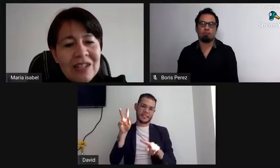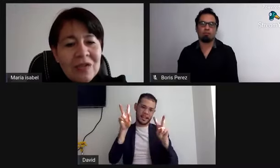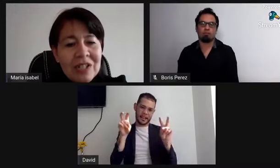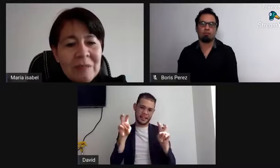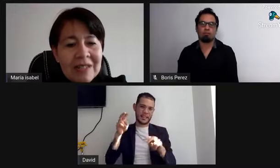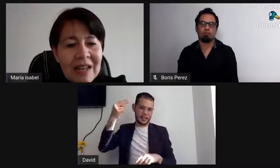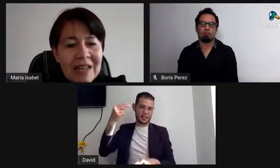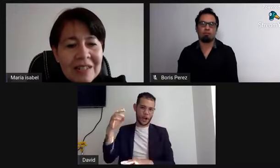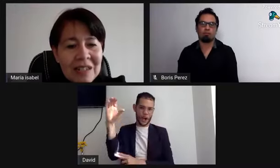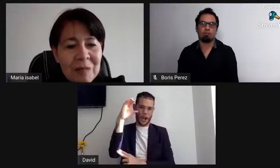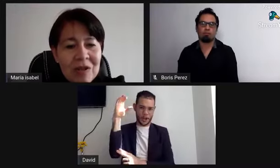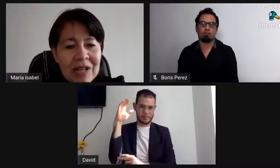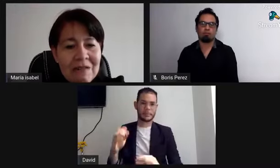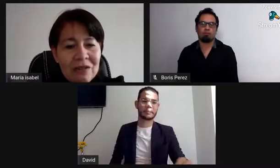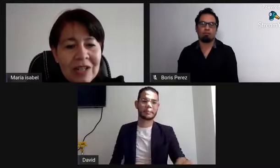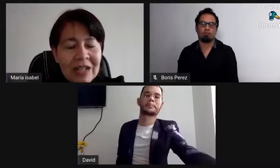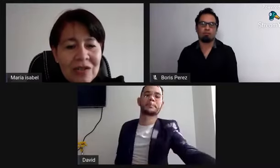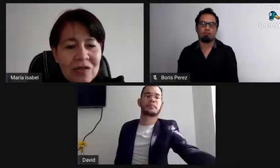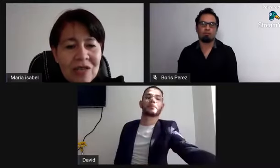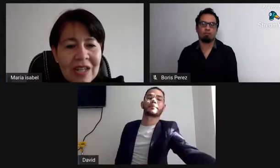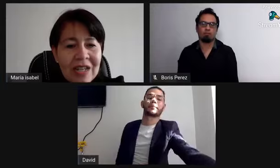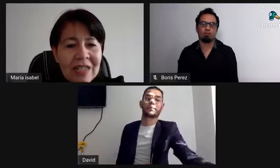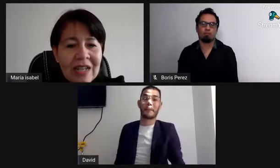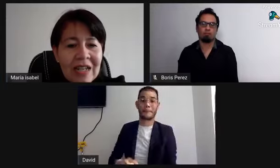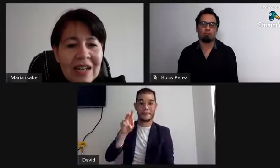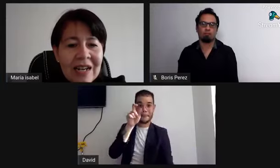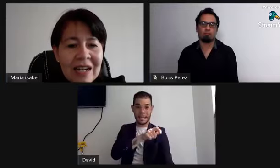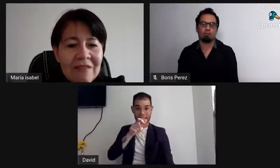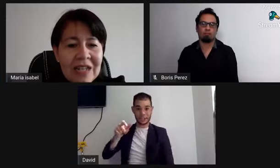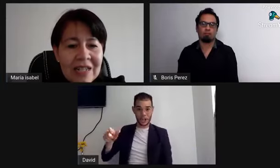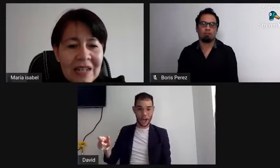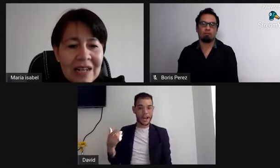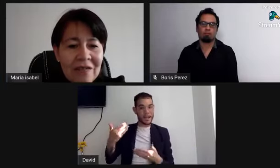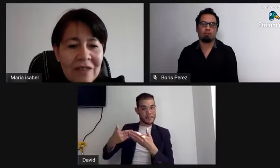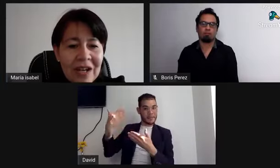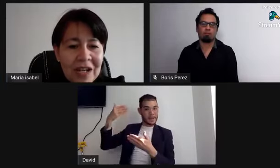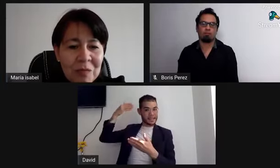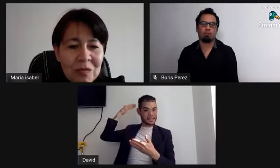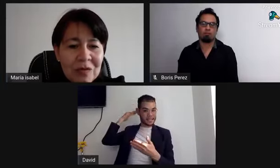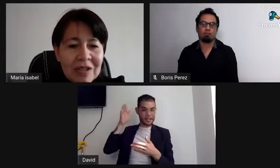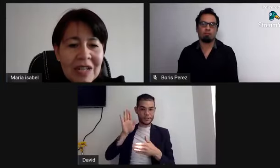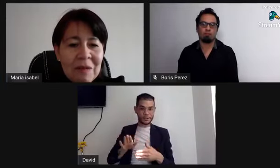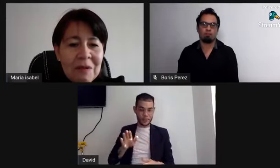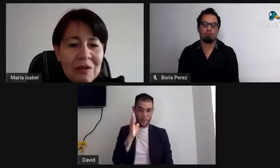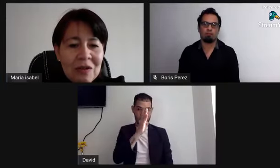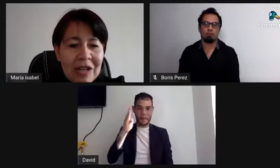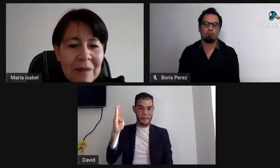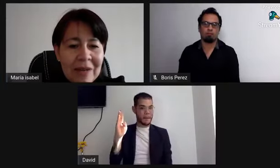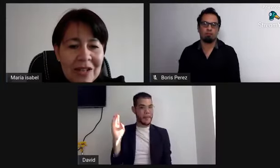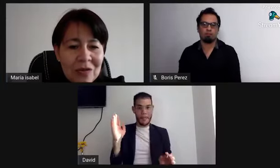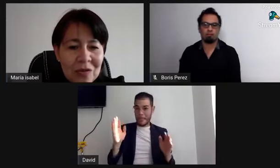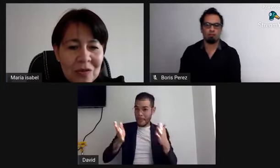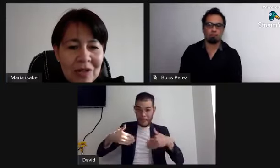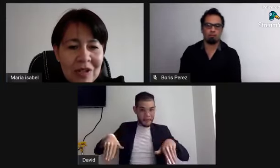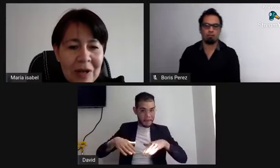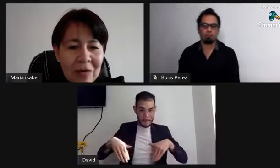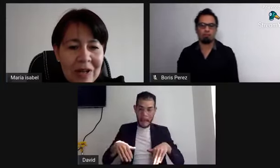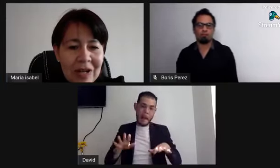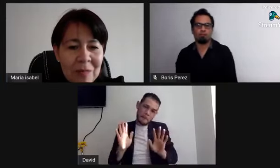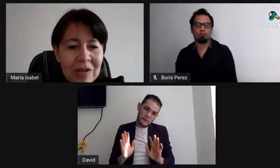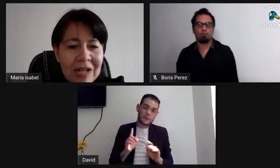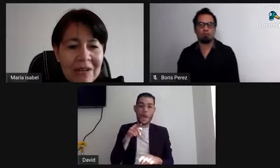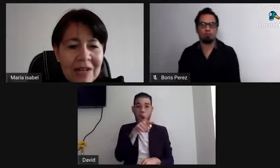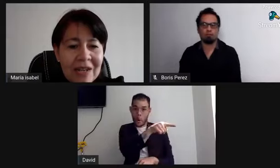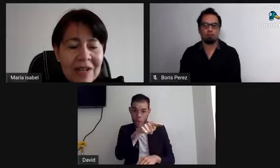en las sesiones pasadas que hicimos en la biblioteca, si ustedes revisan el Facebook de Biblioteca para Sordos del Banco